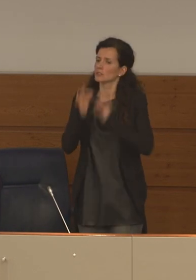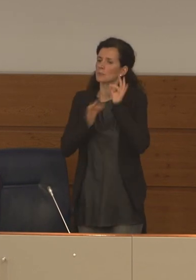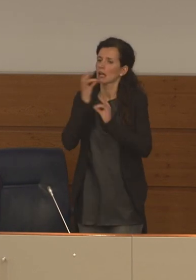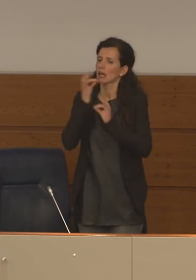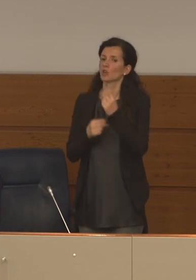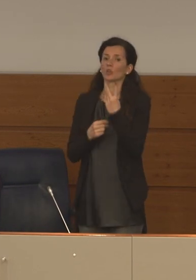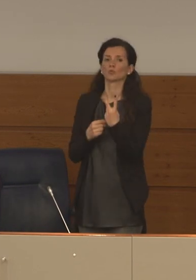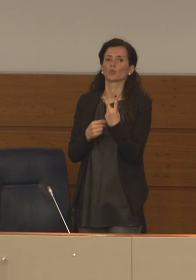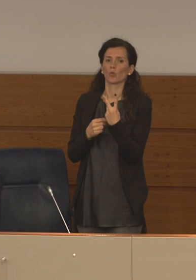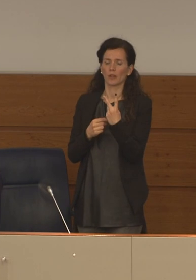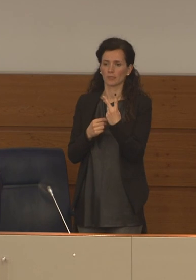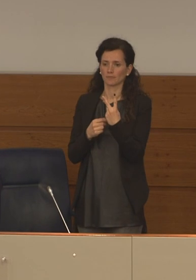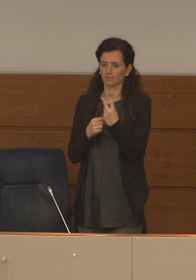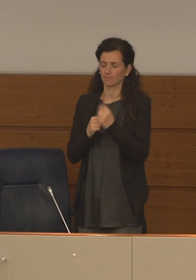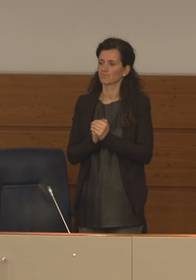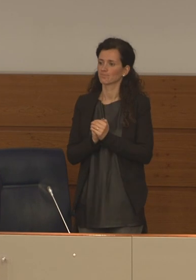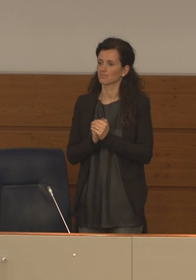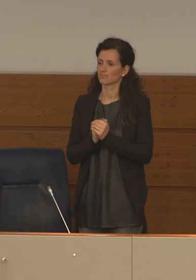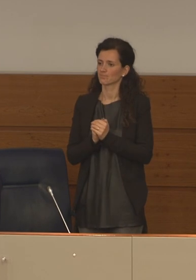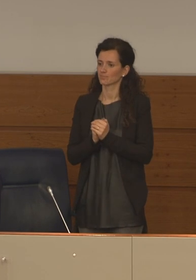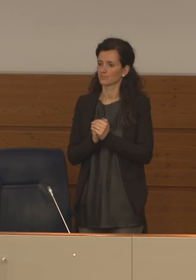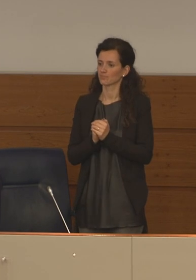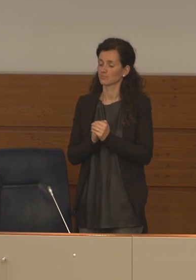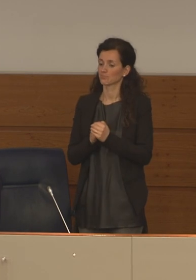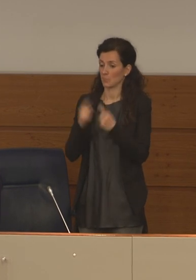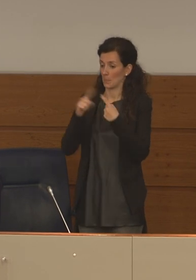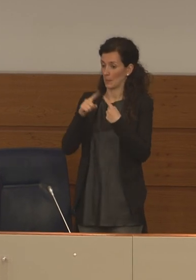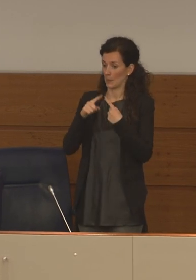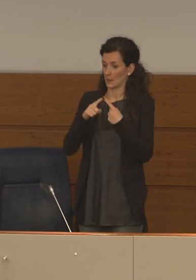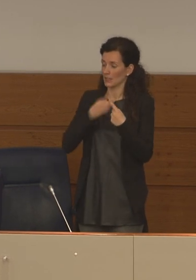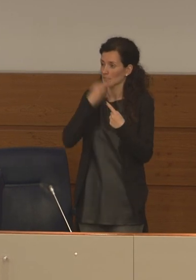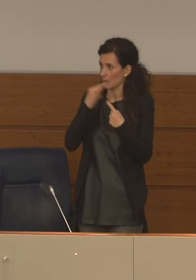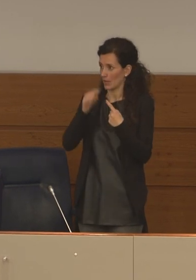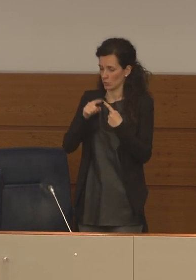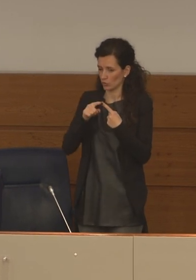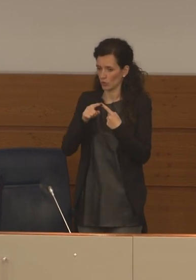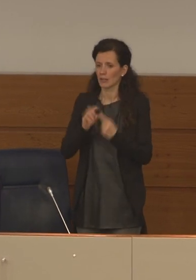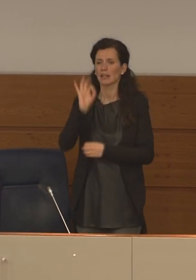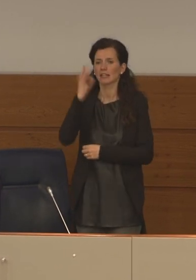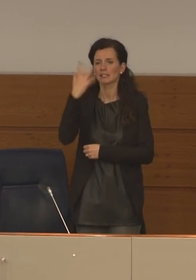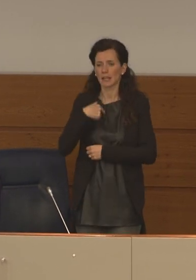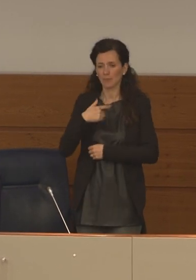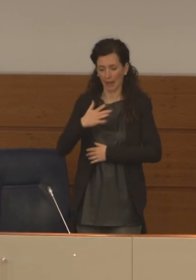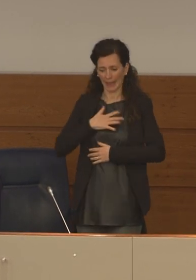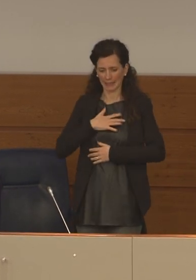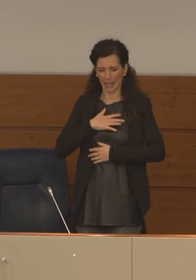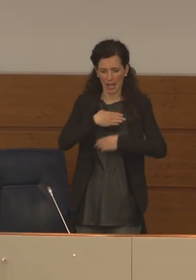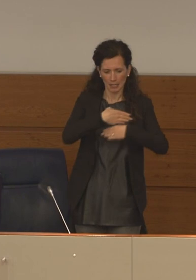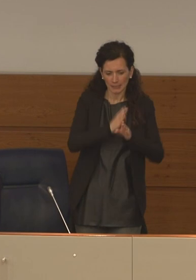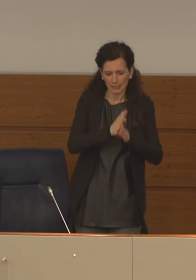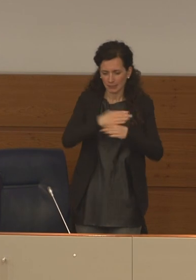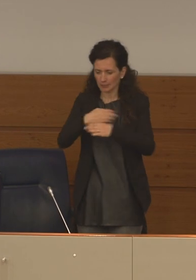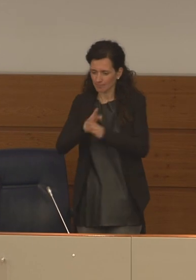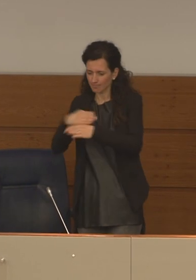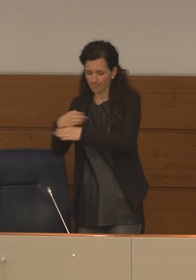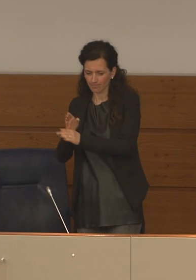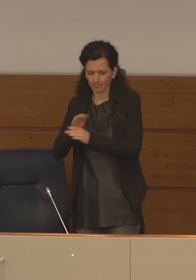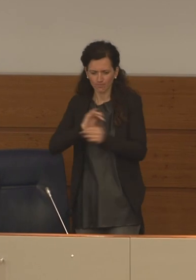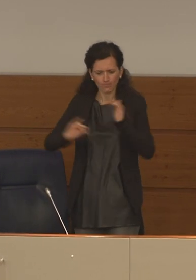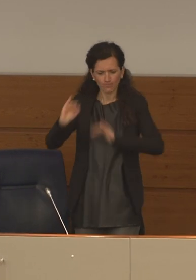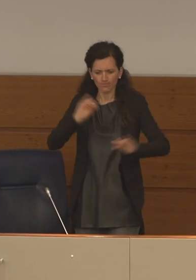che non sono alternative una è che se noi andiamo a stratificare per età in effetti noi